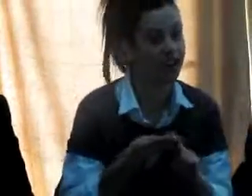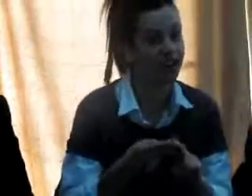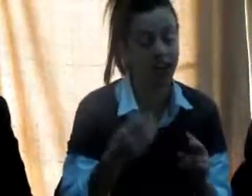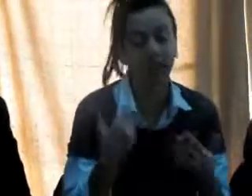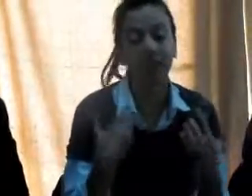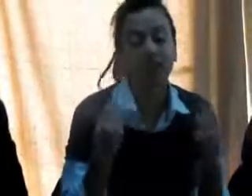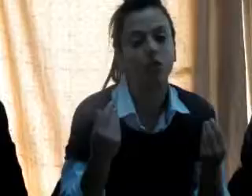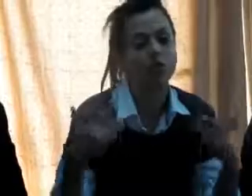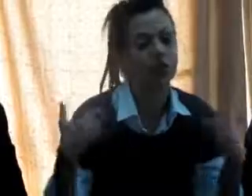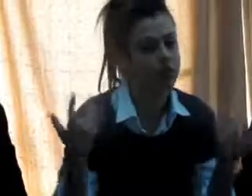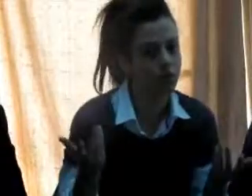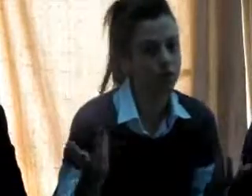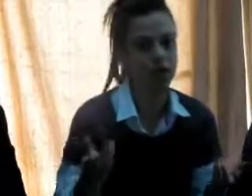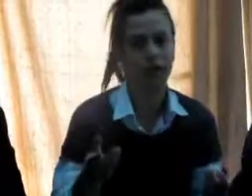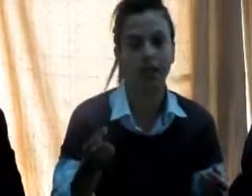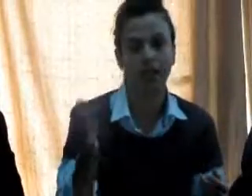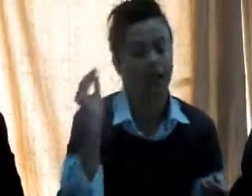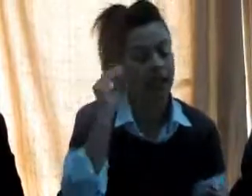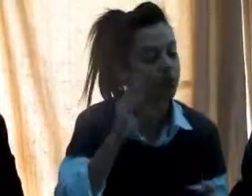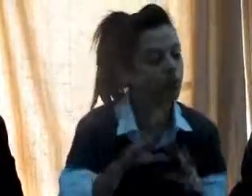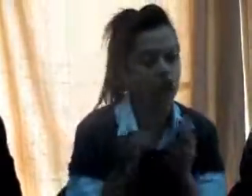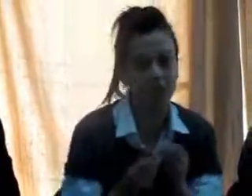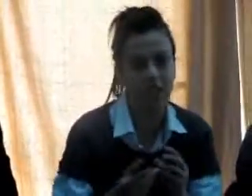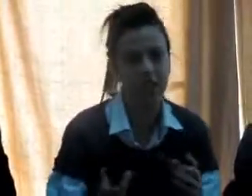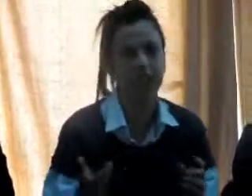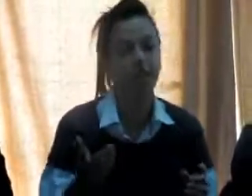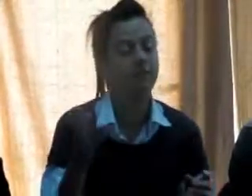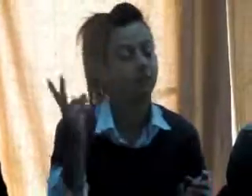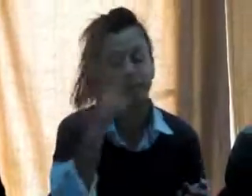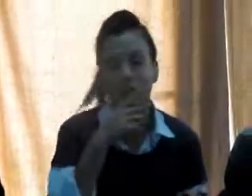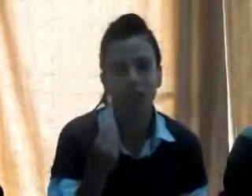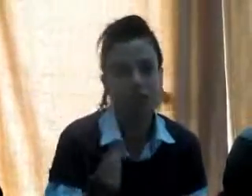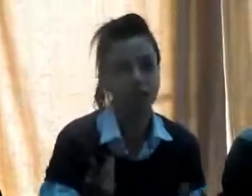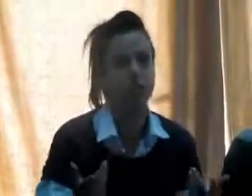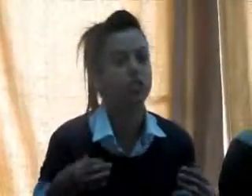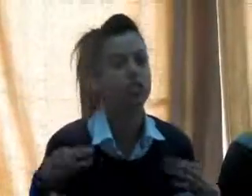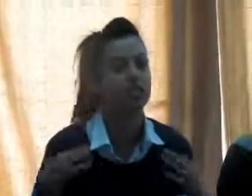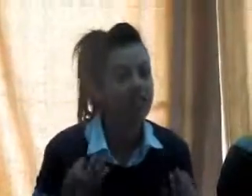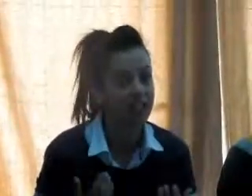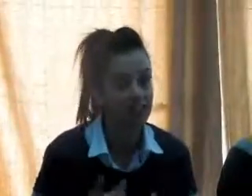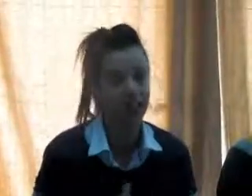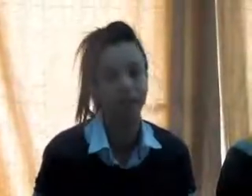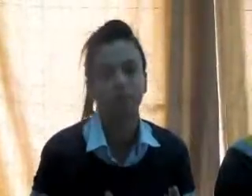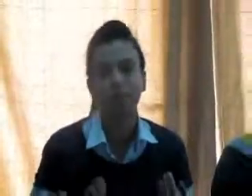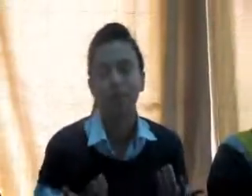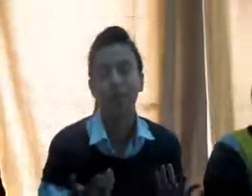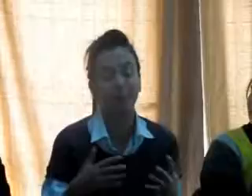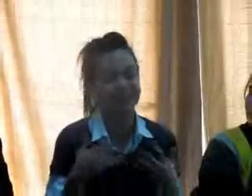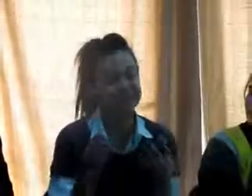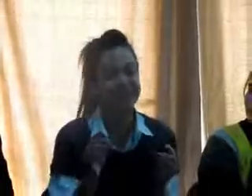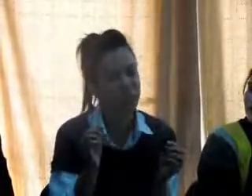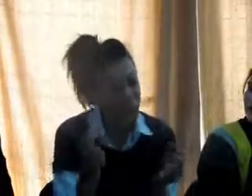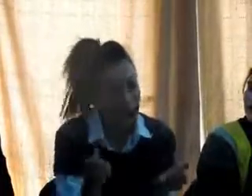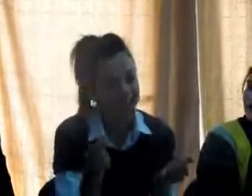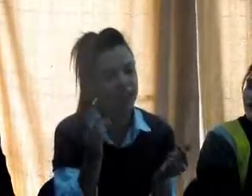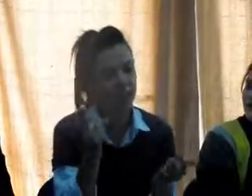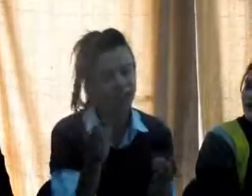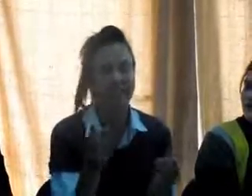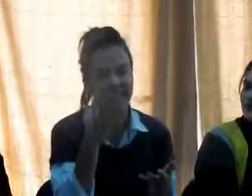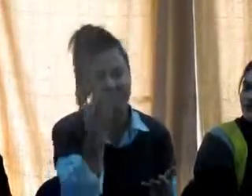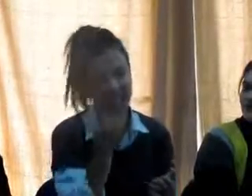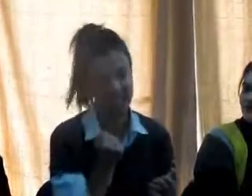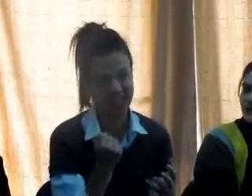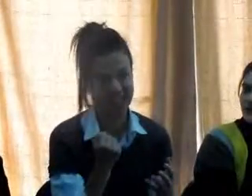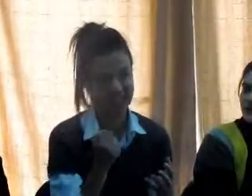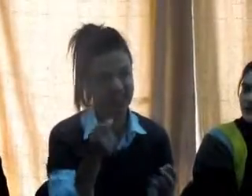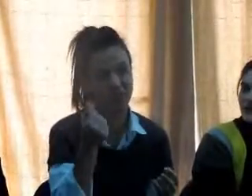اول لقاء انا كثير كنت مبسوطة، تعلمت كل شيء، فهمت كل شيء، مستفيدة الي، بس شوي